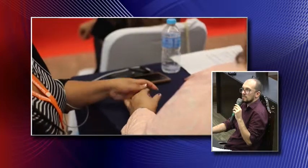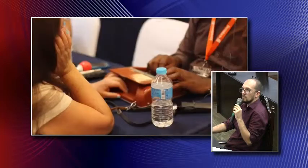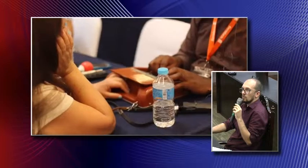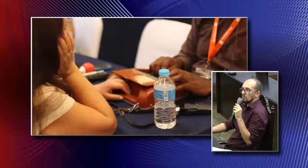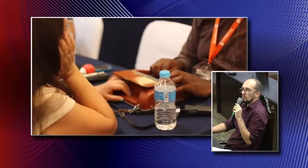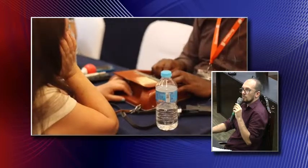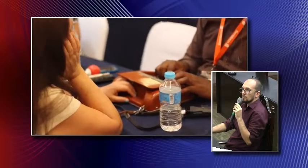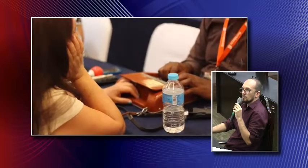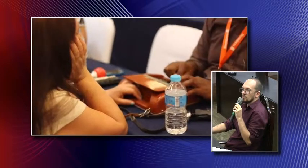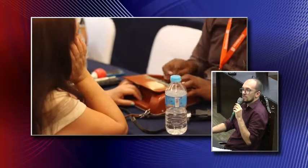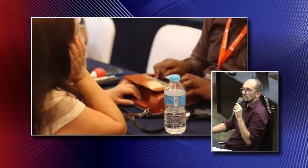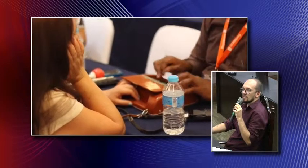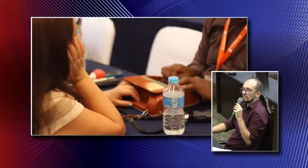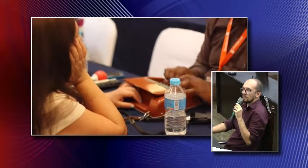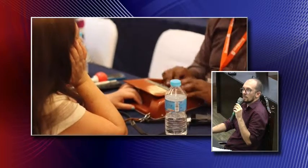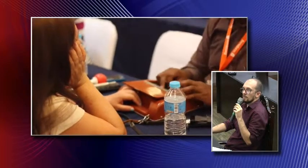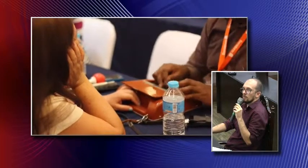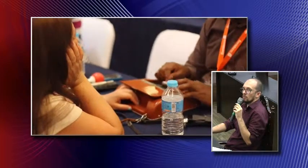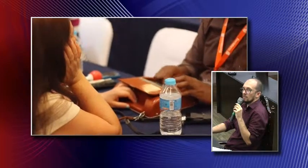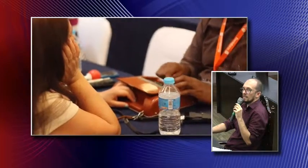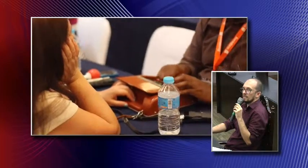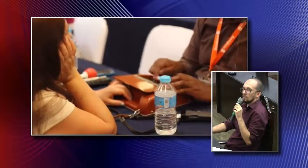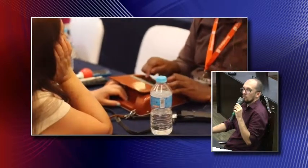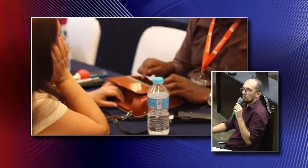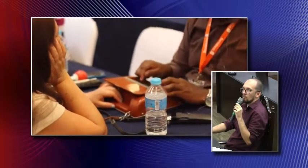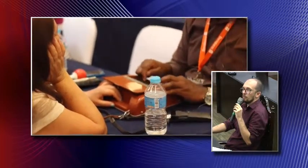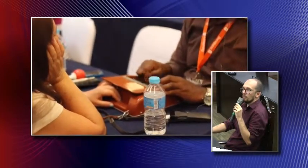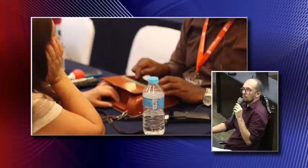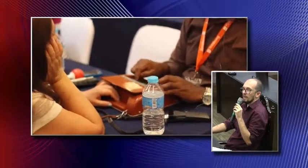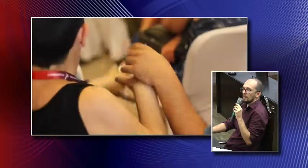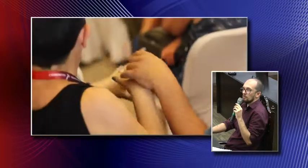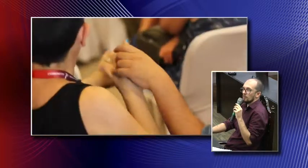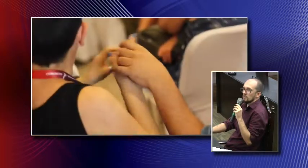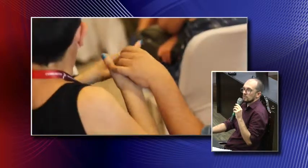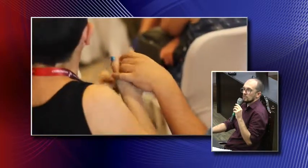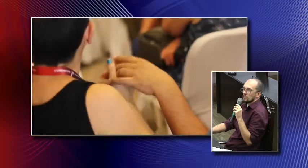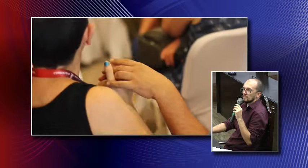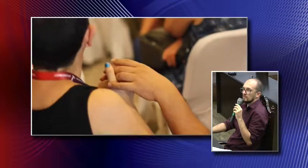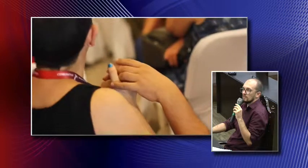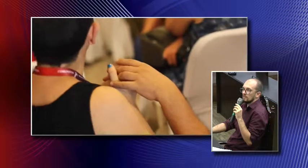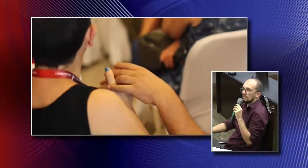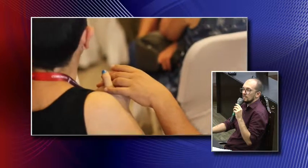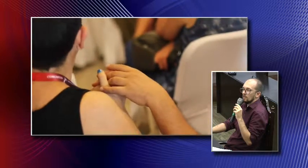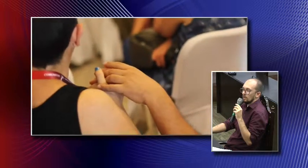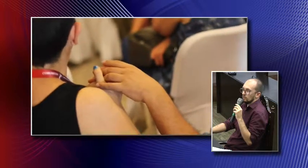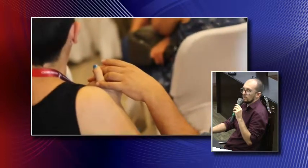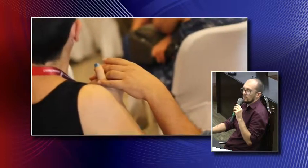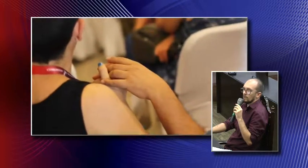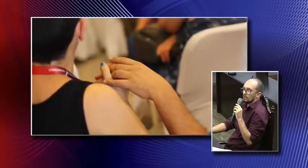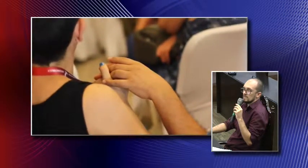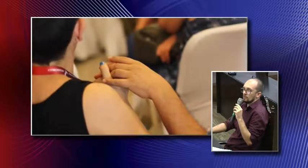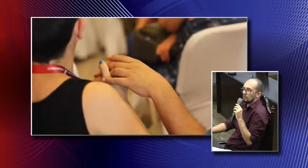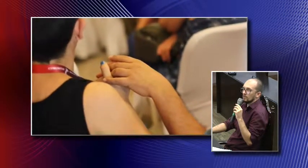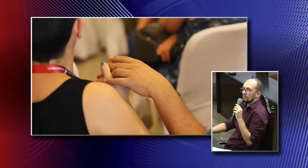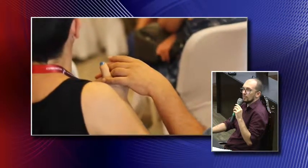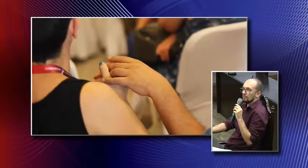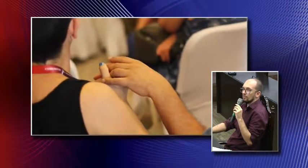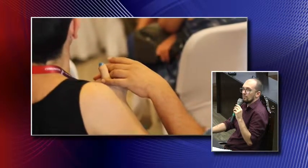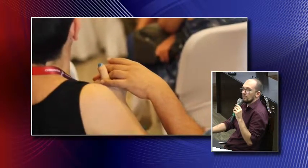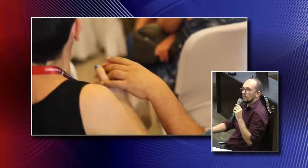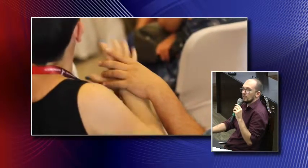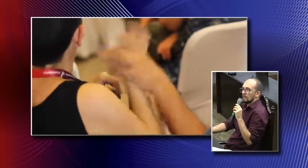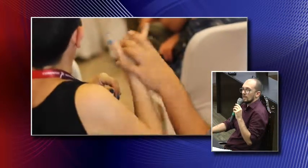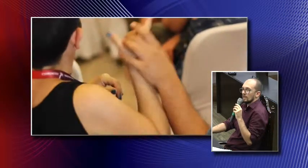países, um tipo de soletração na mão, aqui um ponto braille, onde uma pessoa digita e a outra pessoa reconhece na ponta do